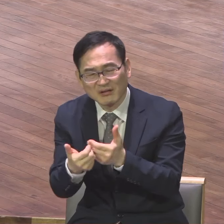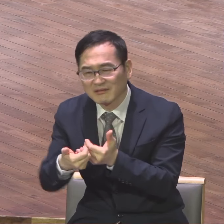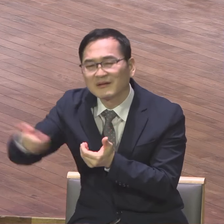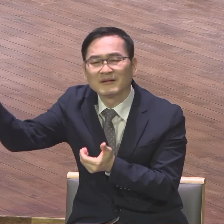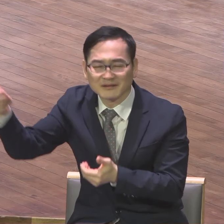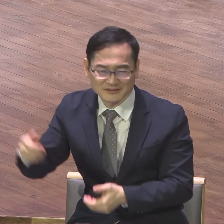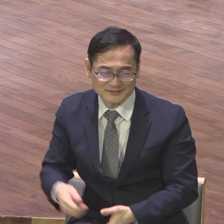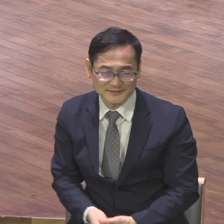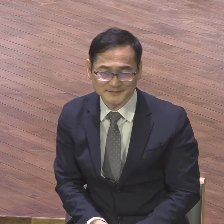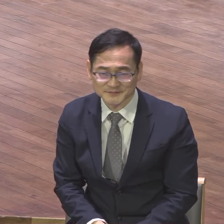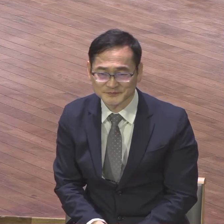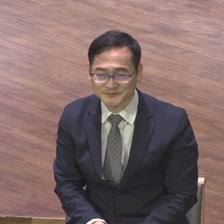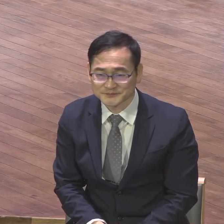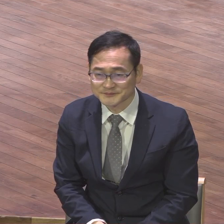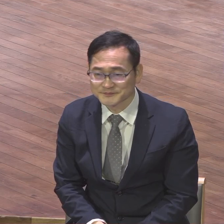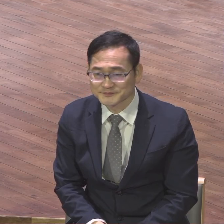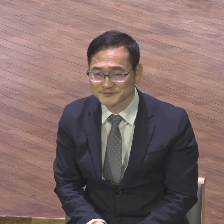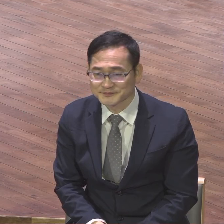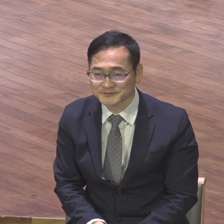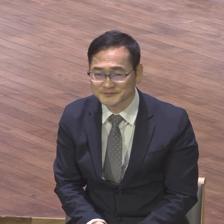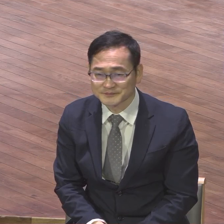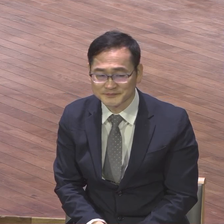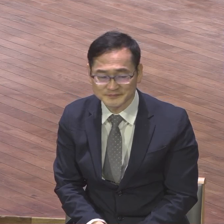사랑의 삶을 사는 게 당연한 거예요.